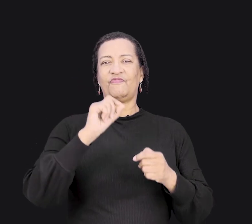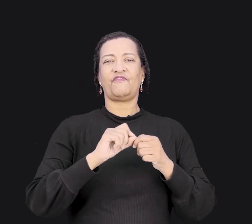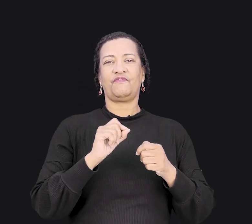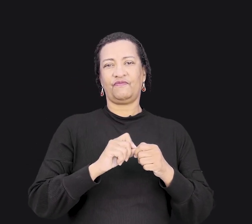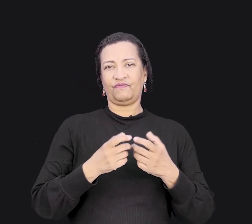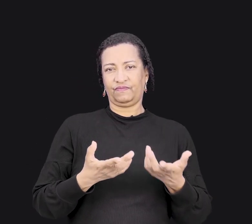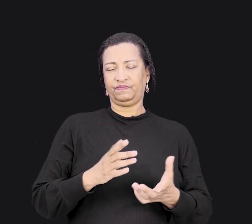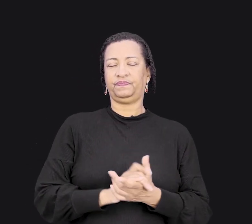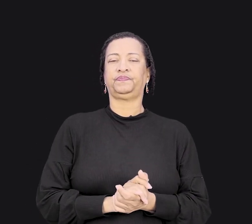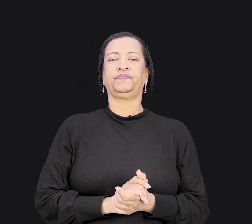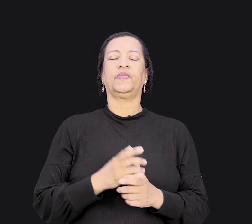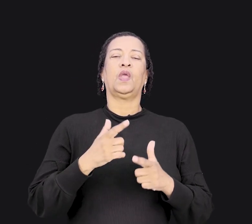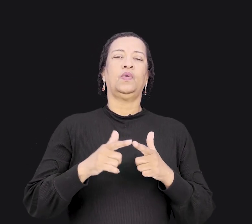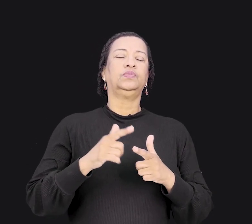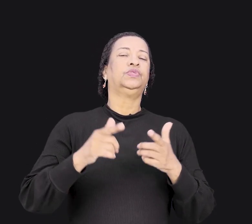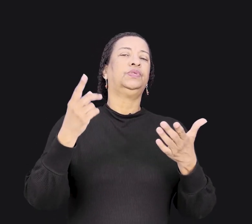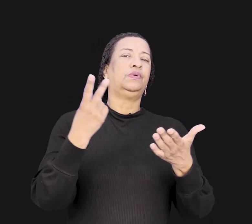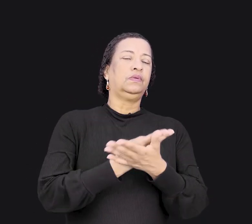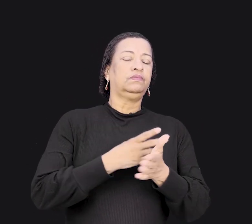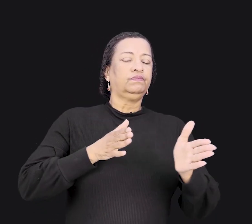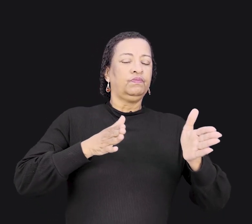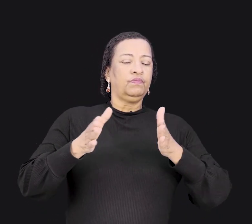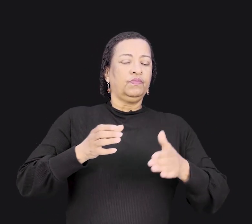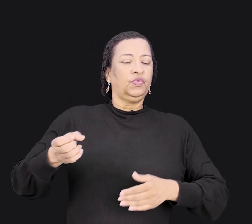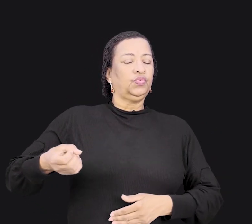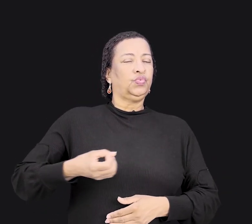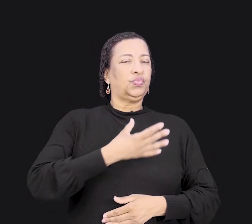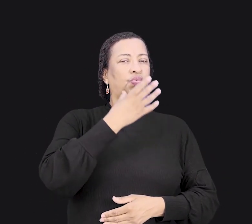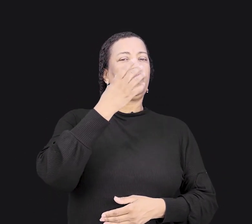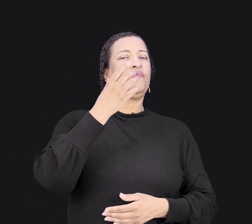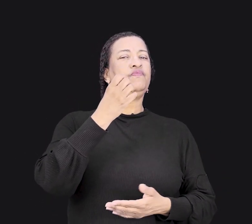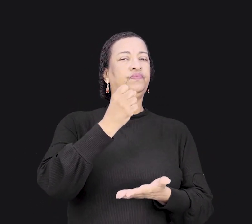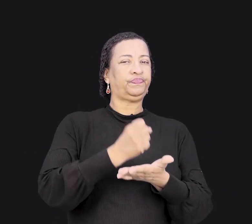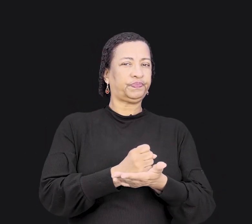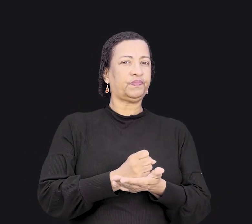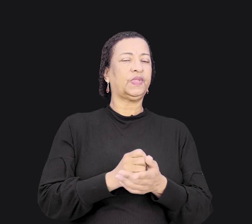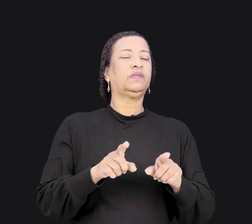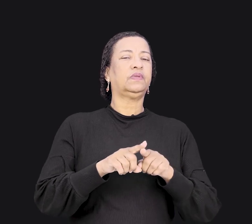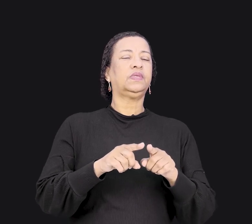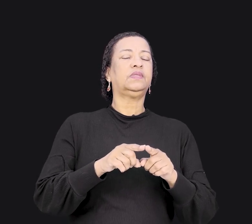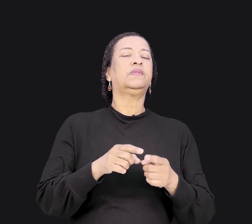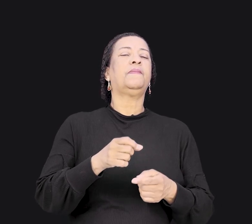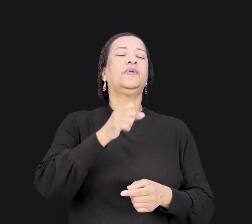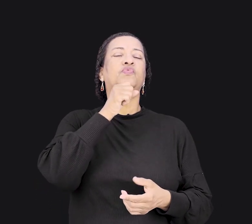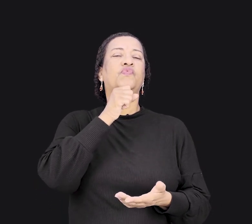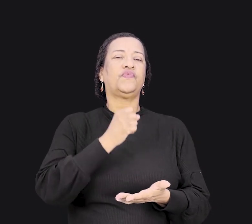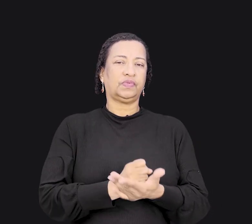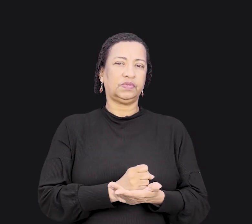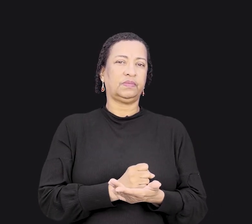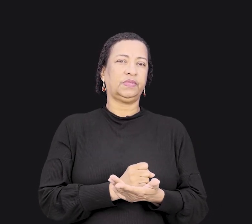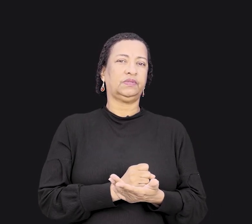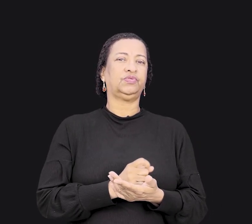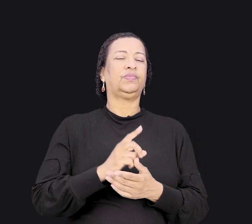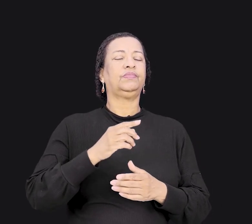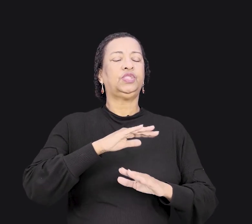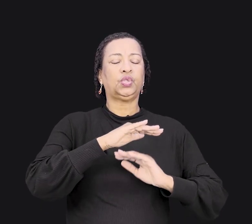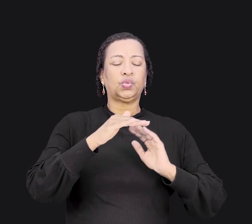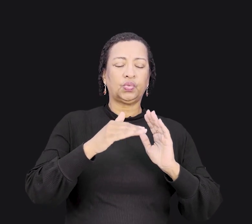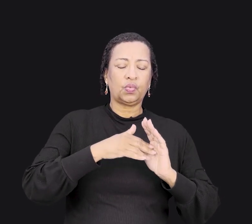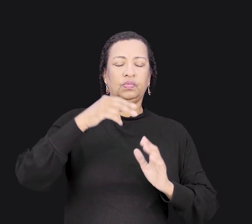problemas aconteceram no período do Novo Testamento e também no do Velho Testamento, e durante toda a história da Igreja.